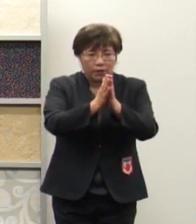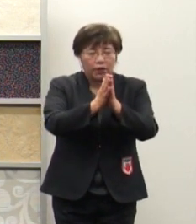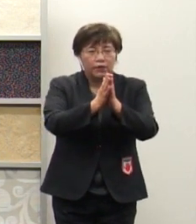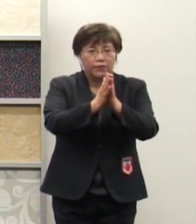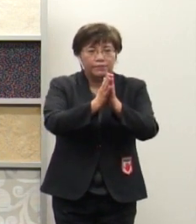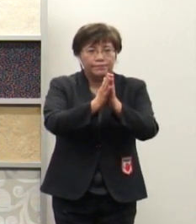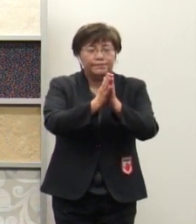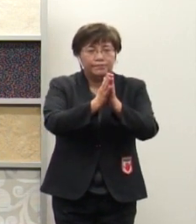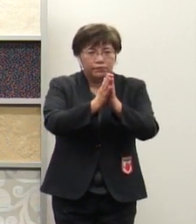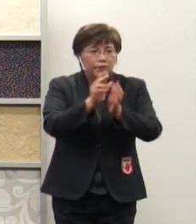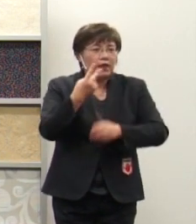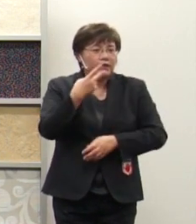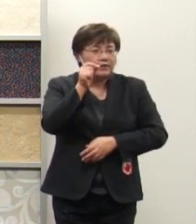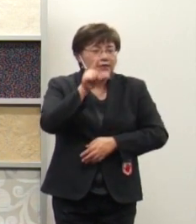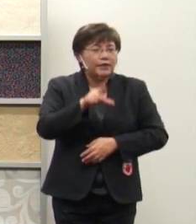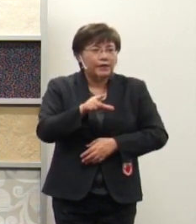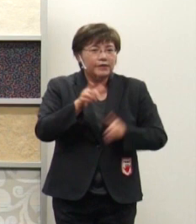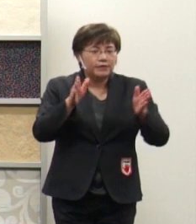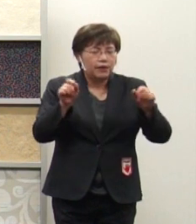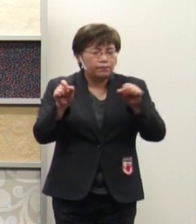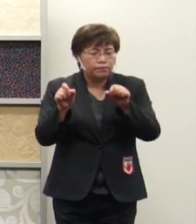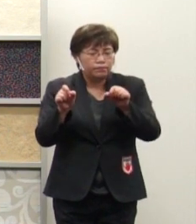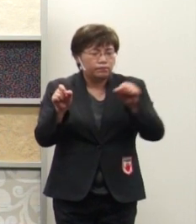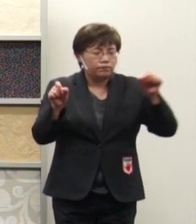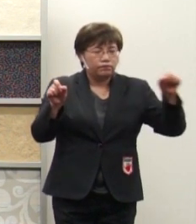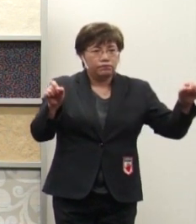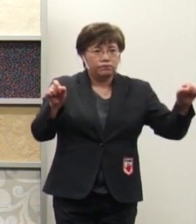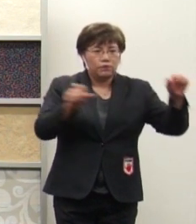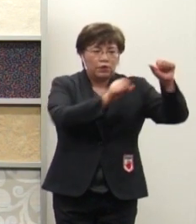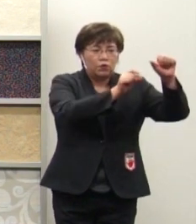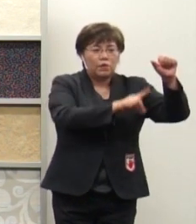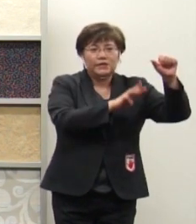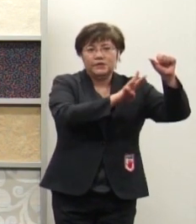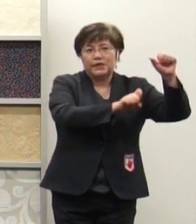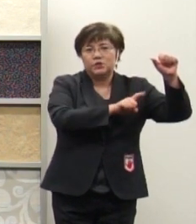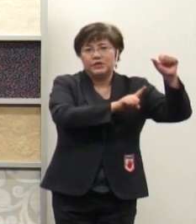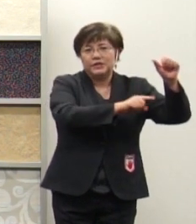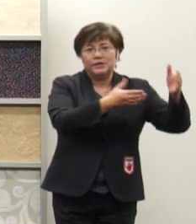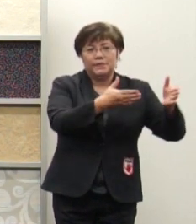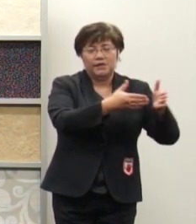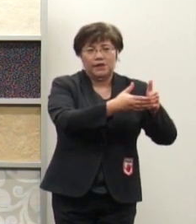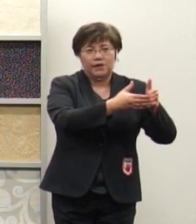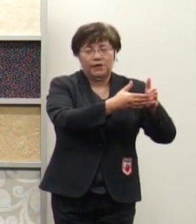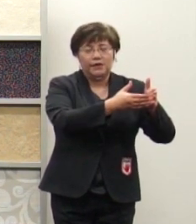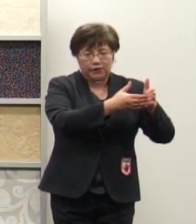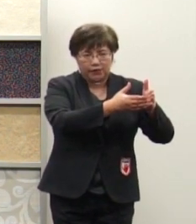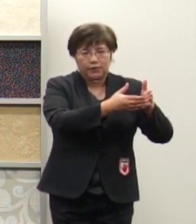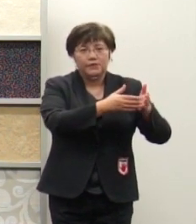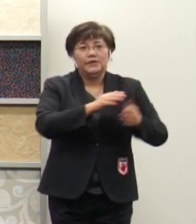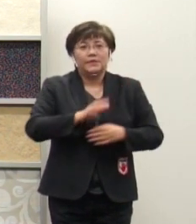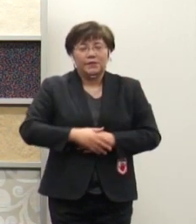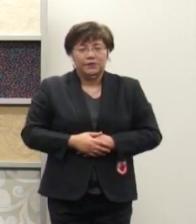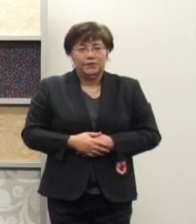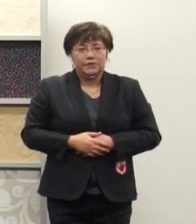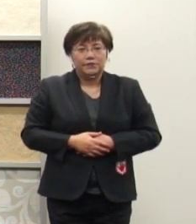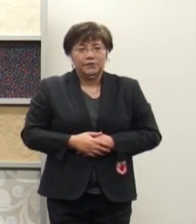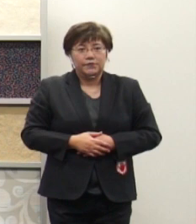ては2ヶ月間延長いたしまして5月31日までといたします。